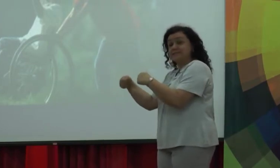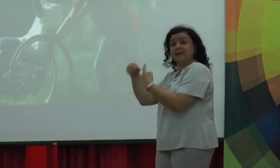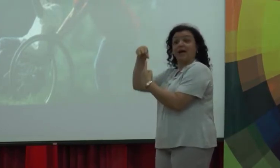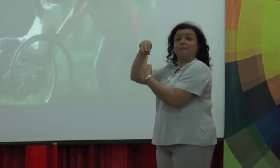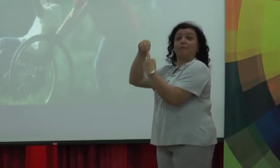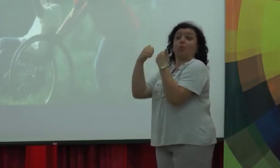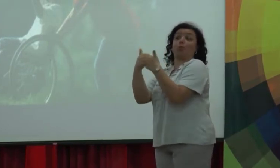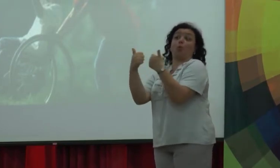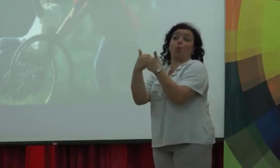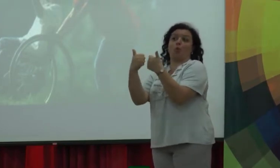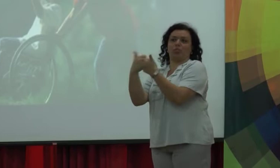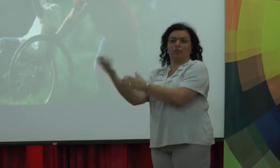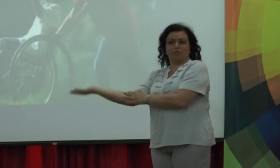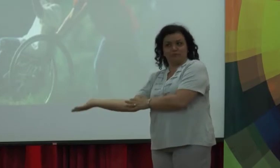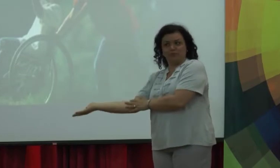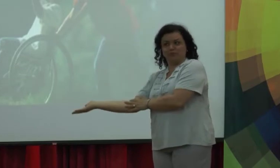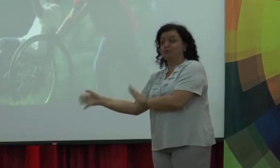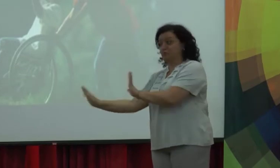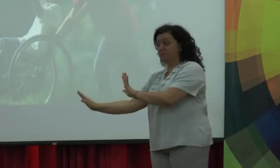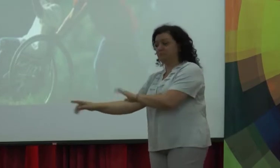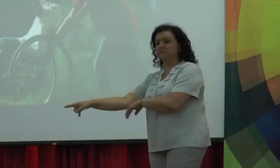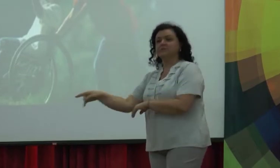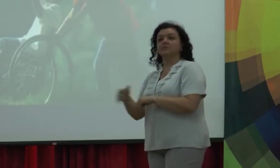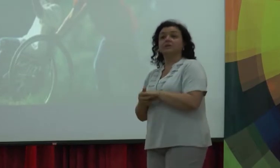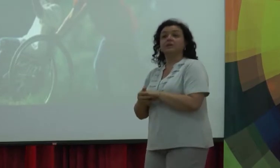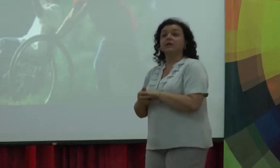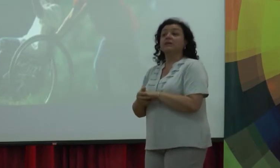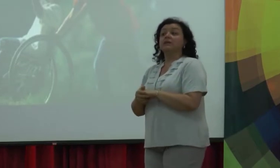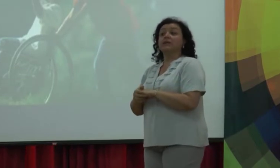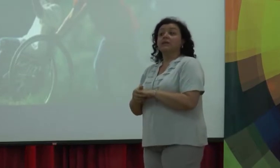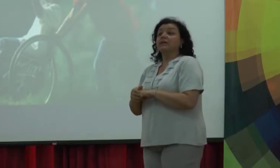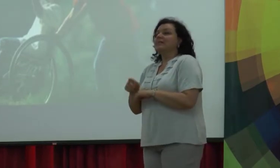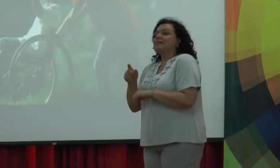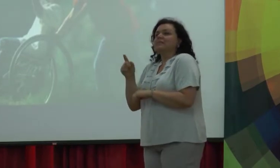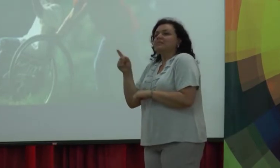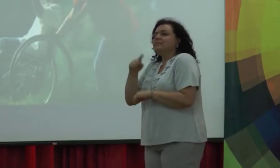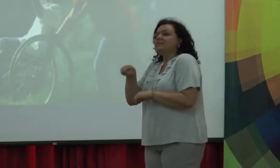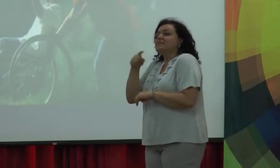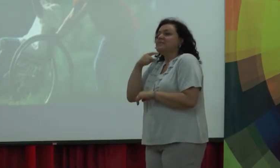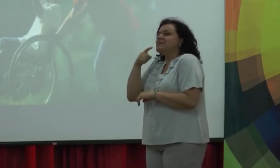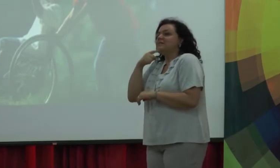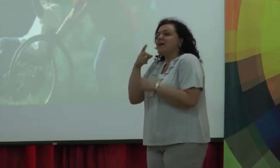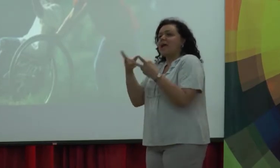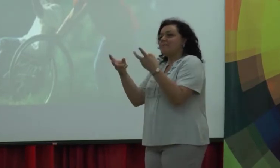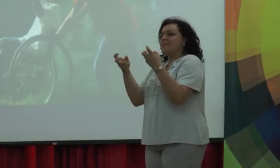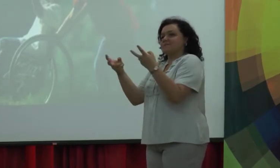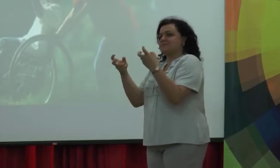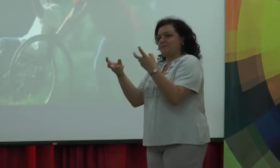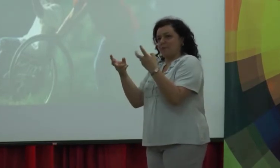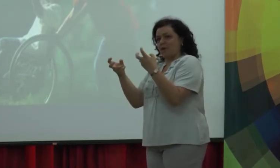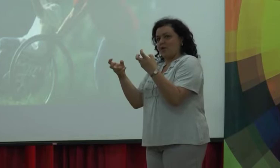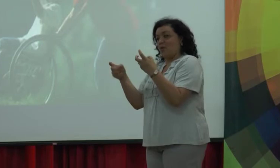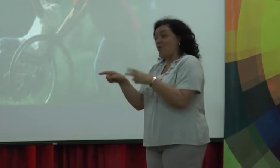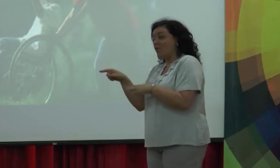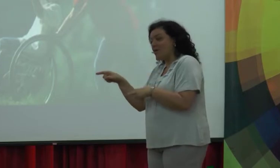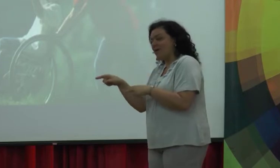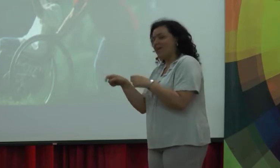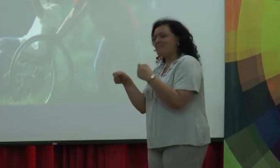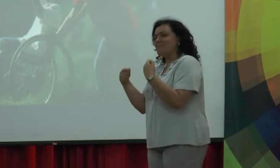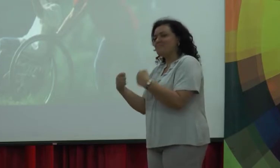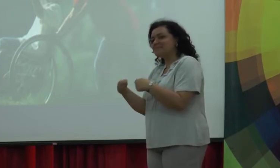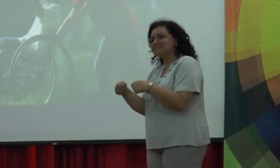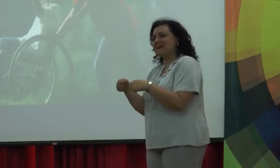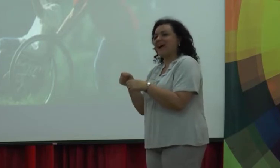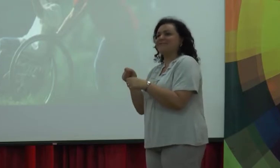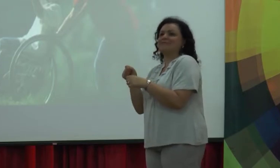Ele não precisa fugir disso, né? Esse é o contato que ele teve. Mas